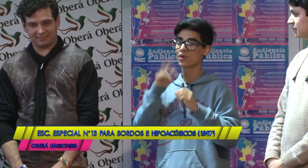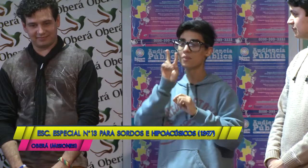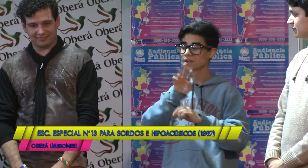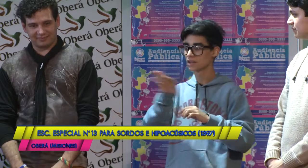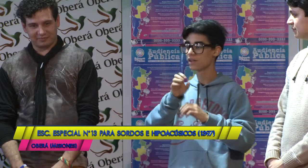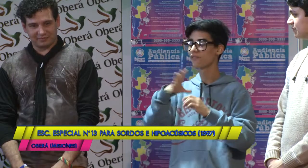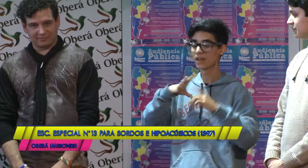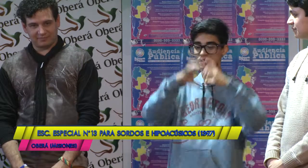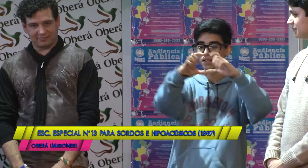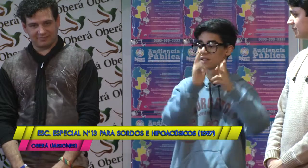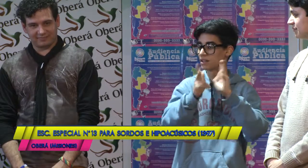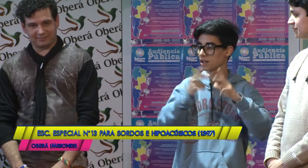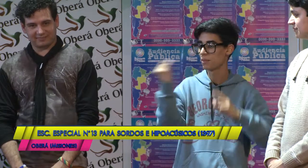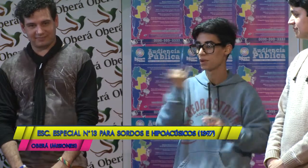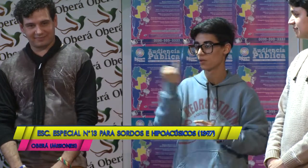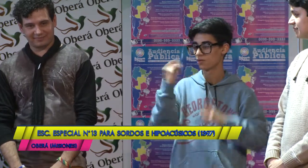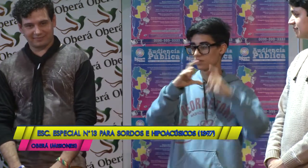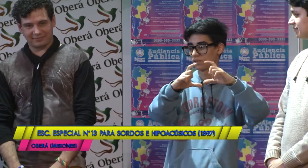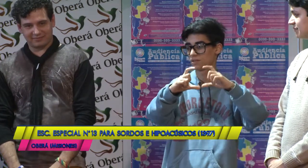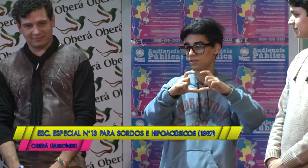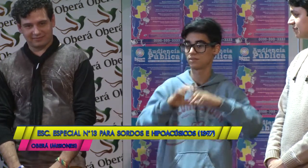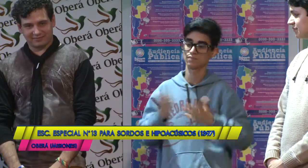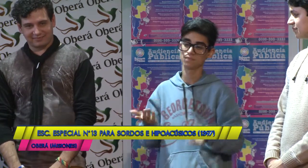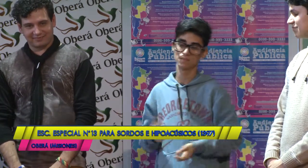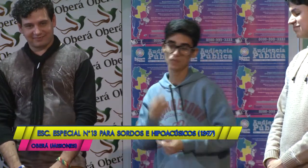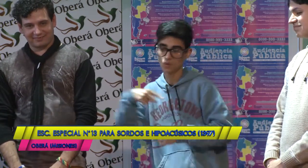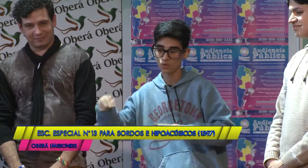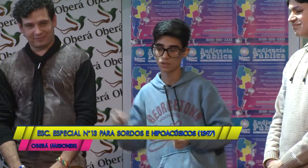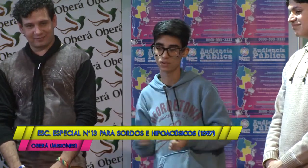ahí yo miro y hay subtítulos, pero lo ideal sería que hubiera intérprete también.